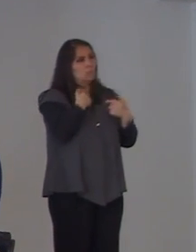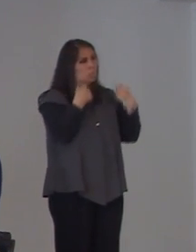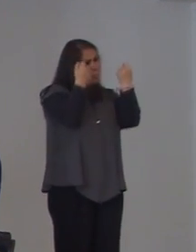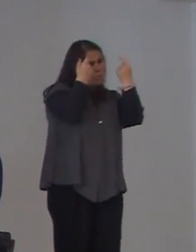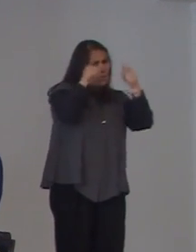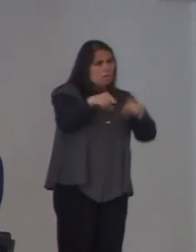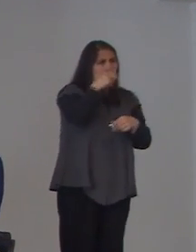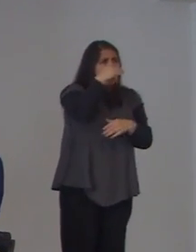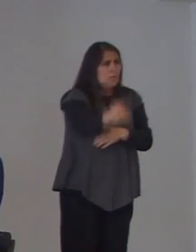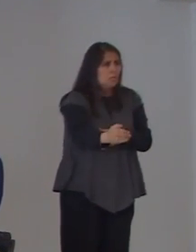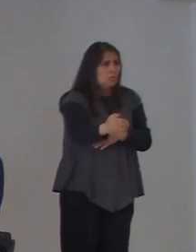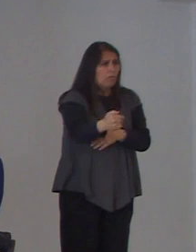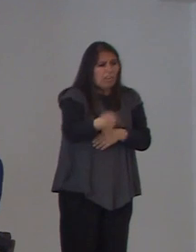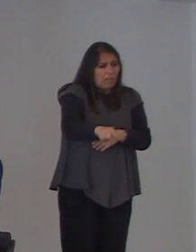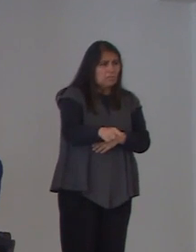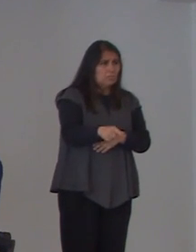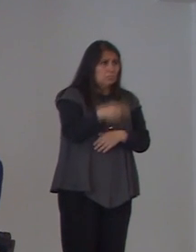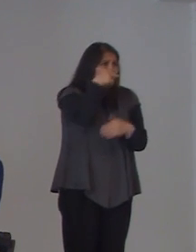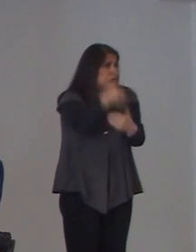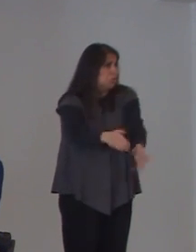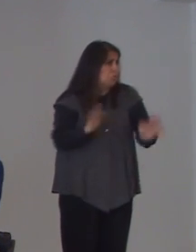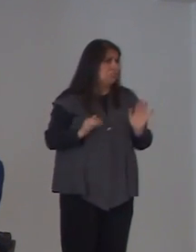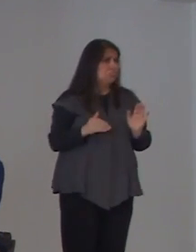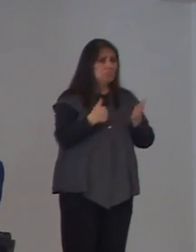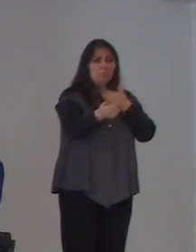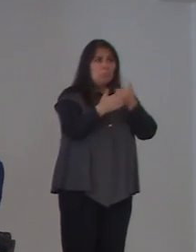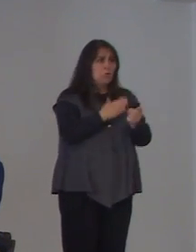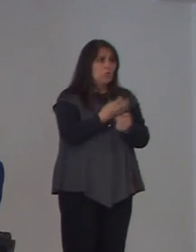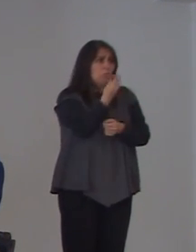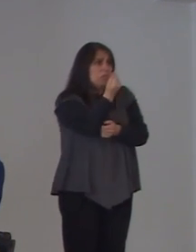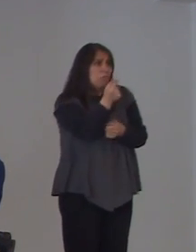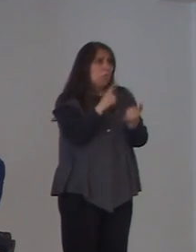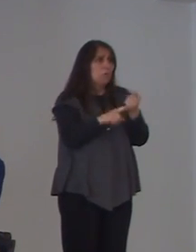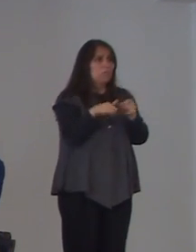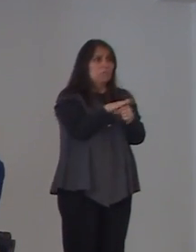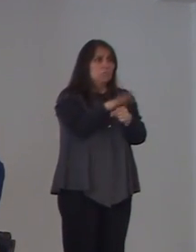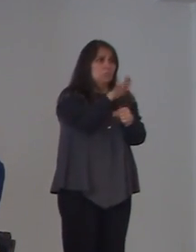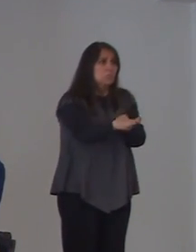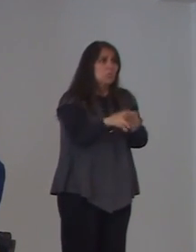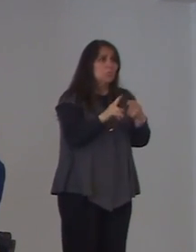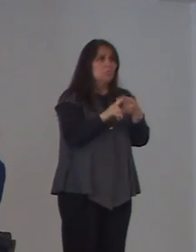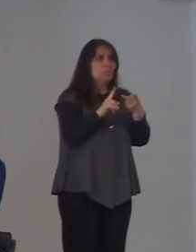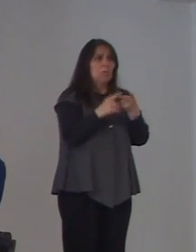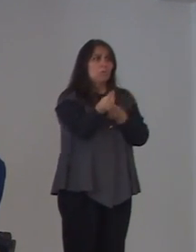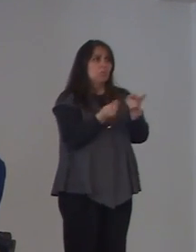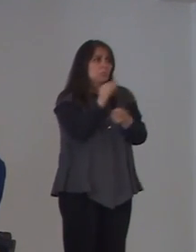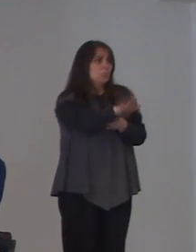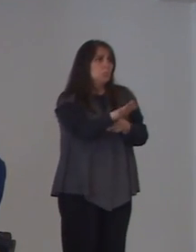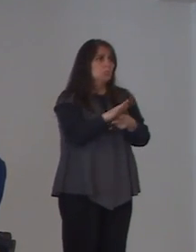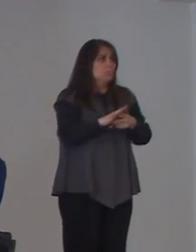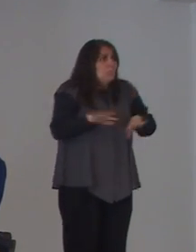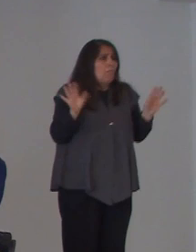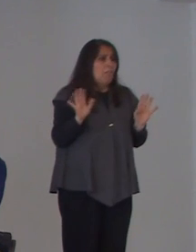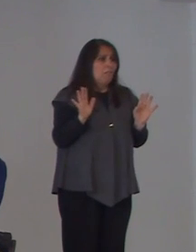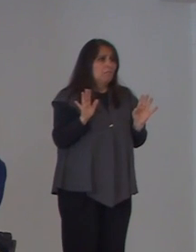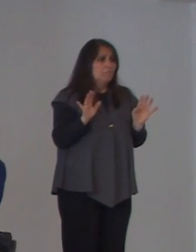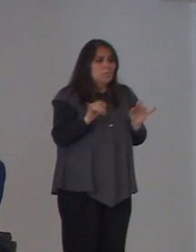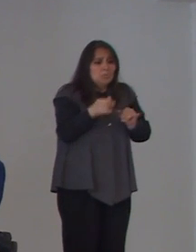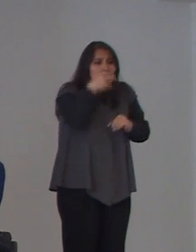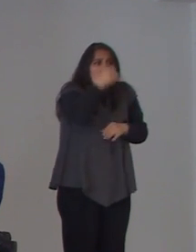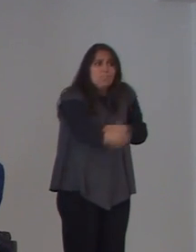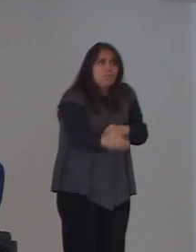niño, ¿no? No importa la condición económica que esté. Y tiene un sentir, no sé,